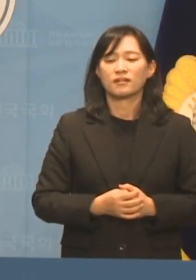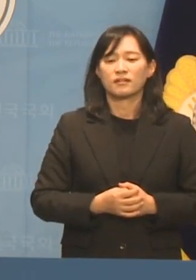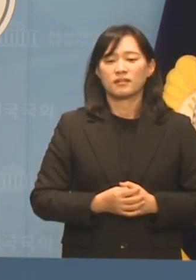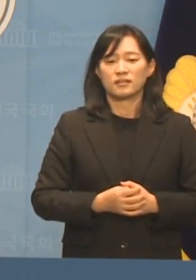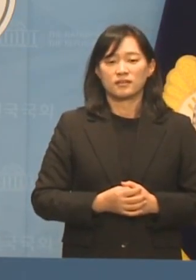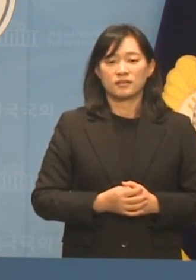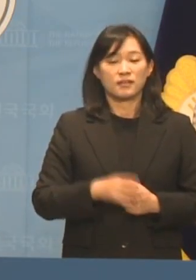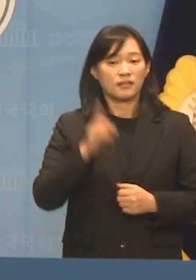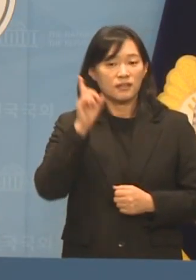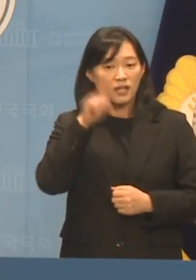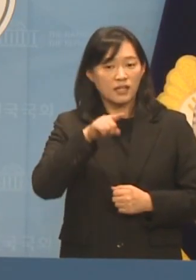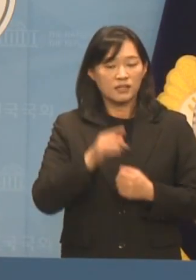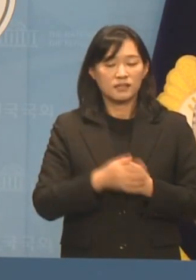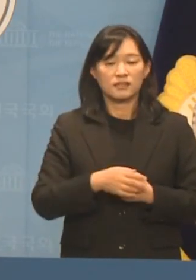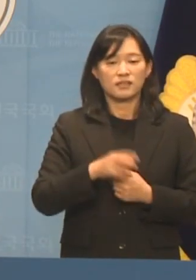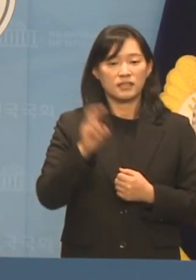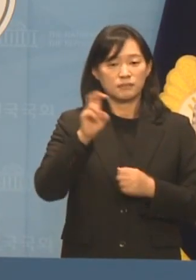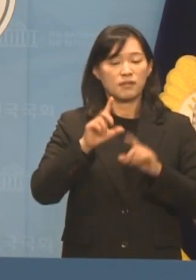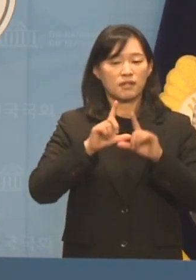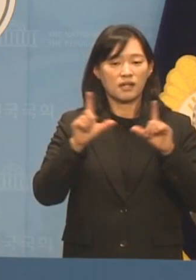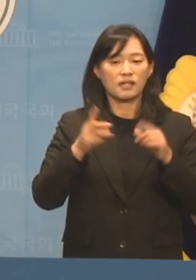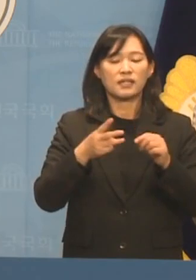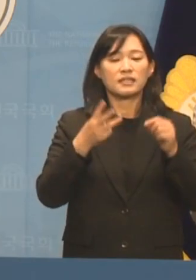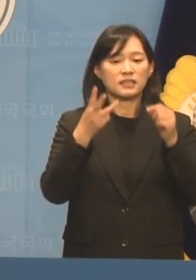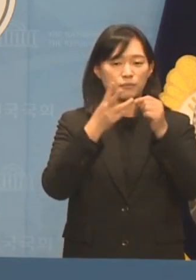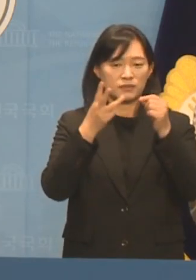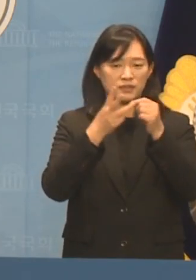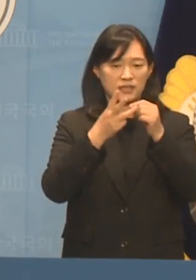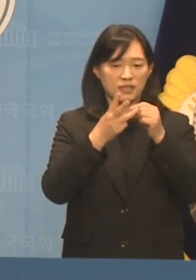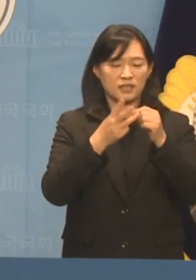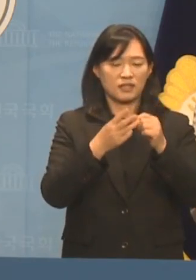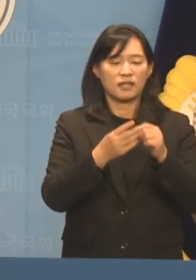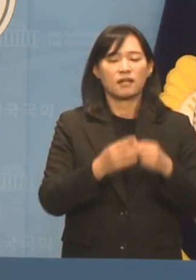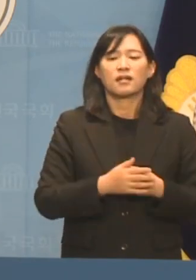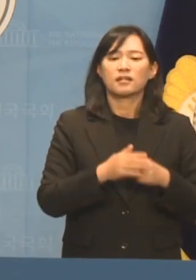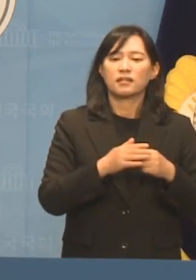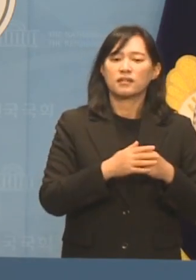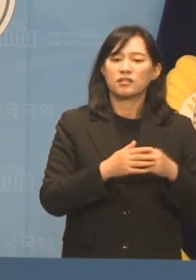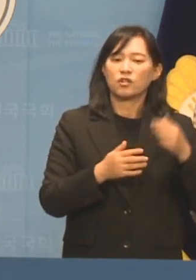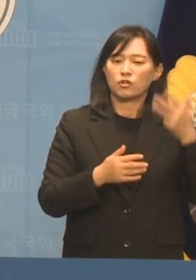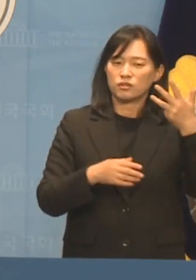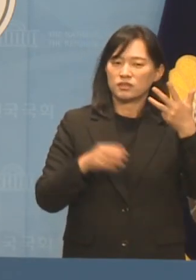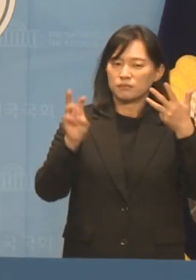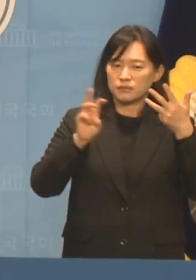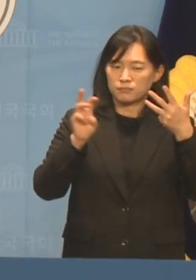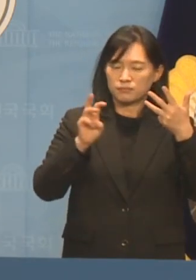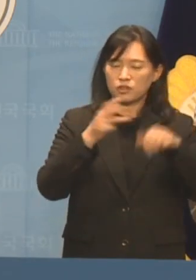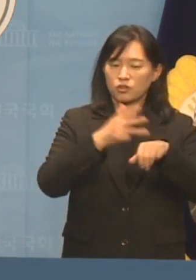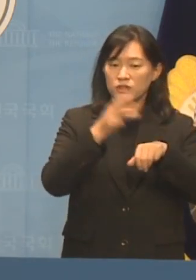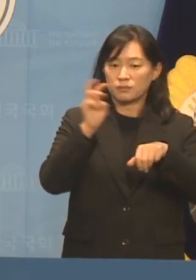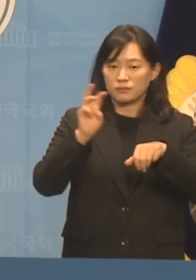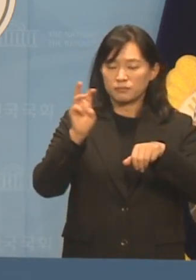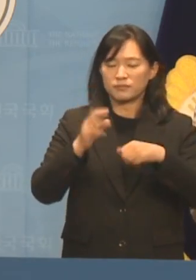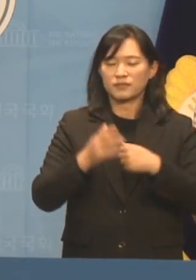참고로 내일 20일 3차 홈플러스 대책 TF가 8시 30분에